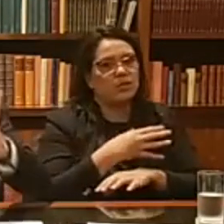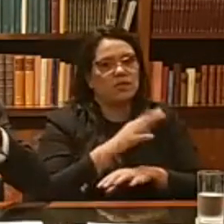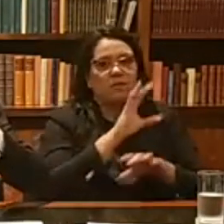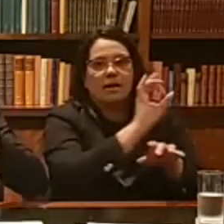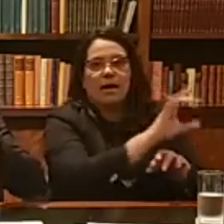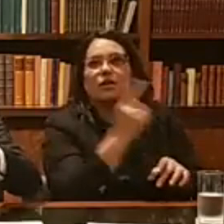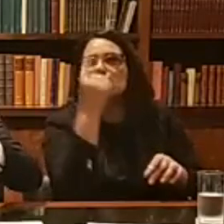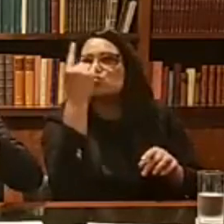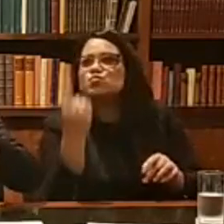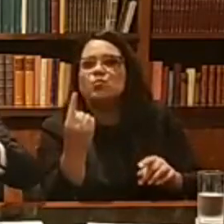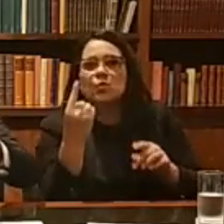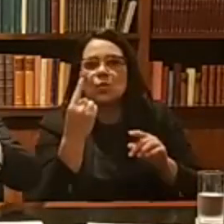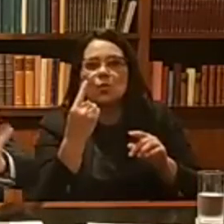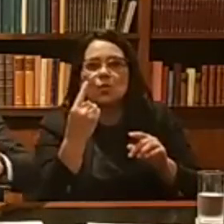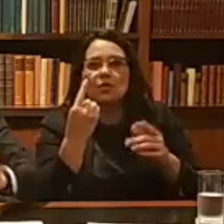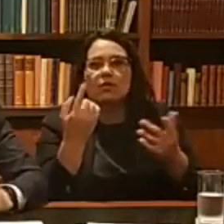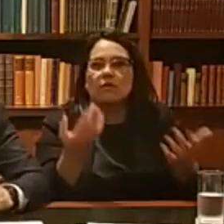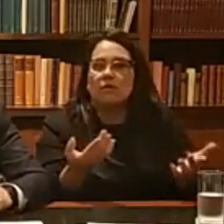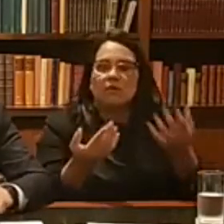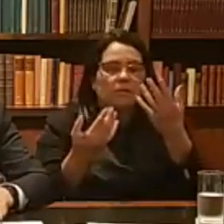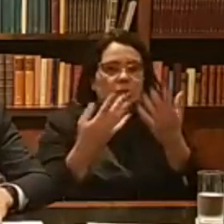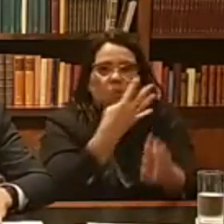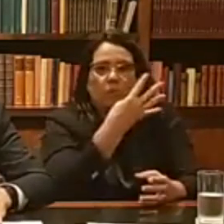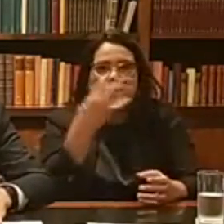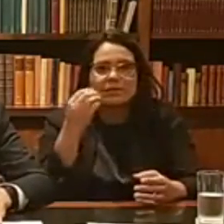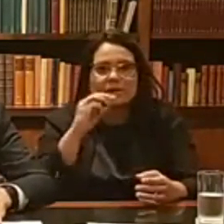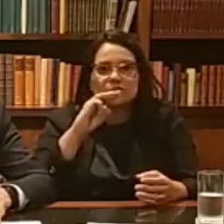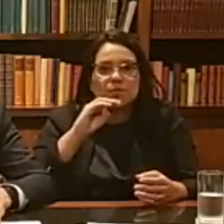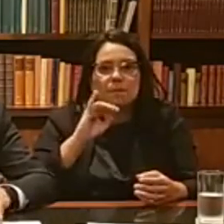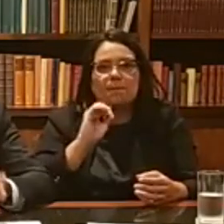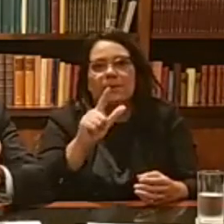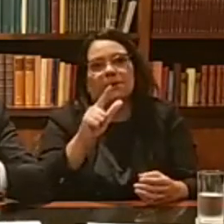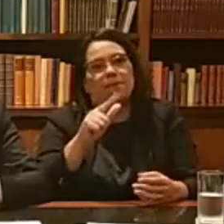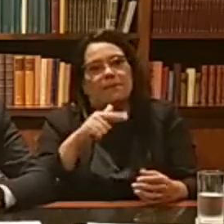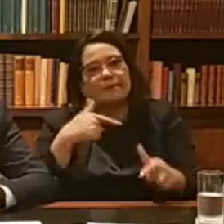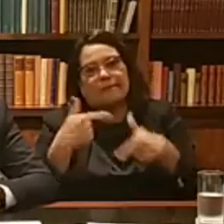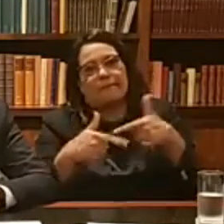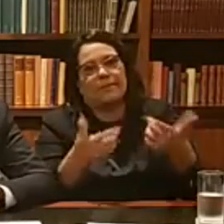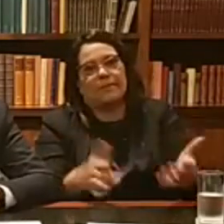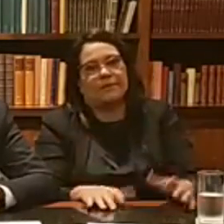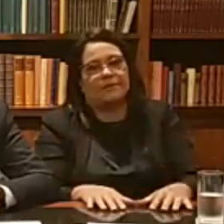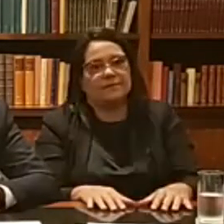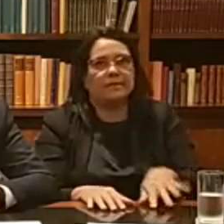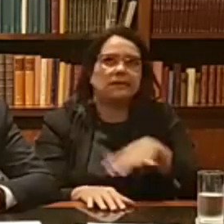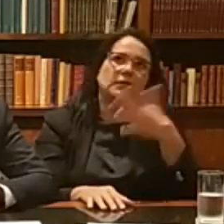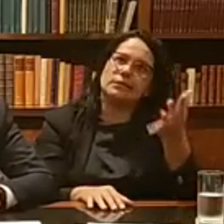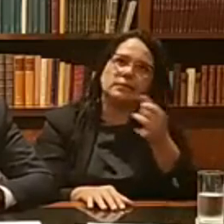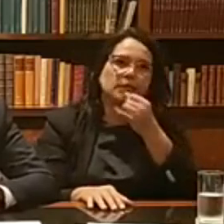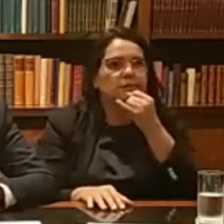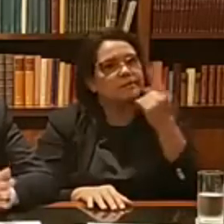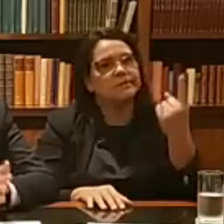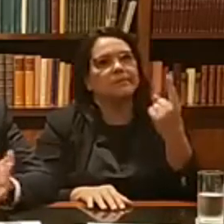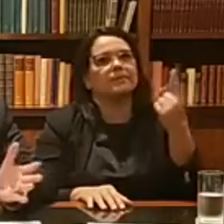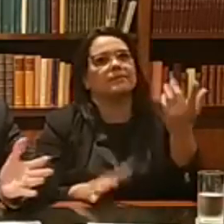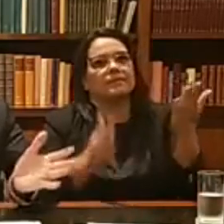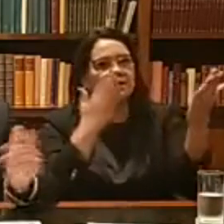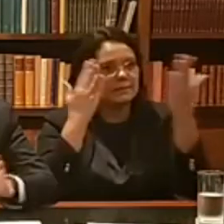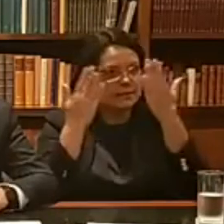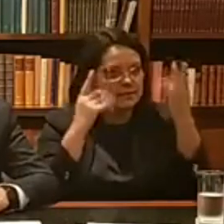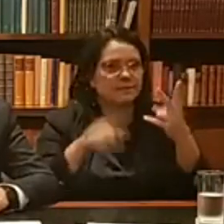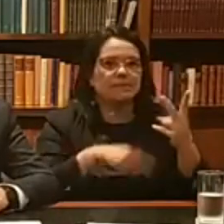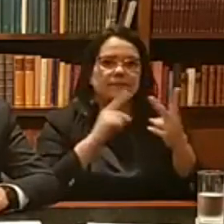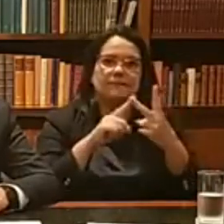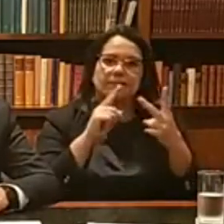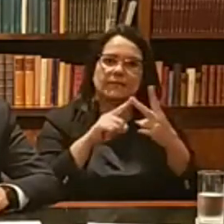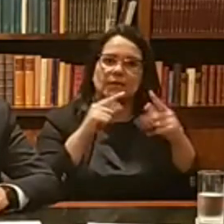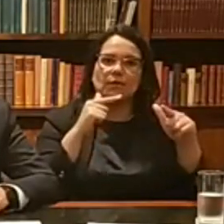escola. 400 mil empregos. Eu vou chutar aqui um pelo outro, psicólogo e o assistente social. Um pelo outro, quanto? 3 mil